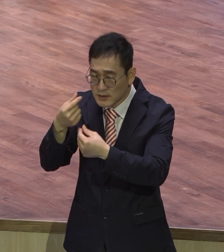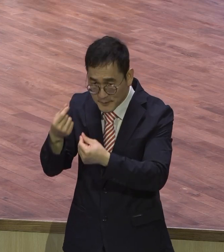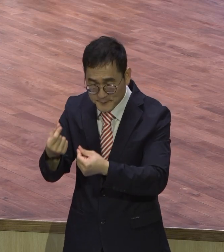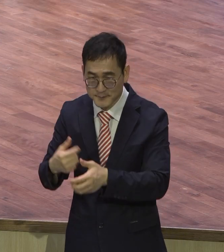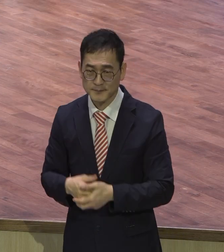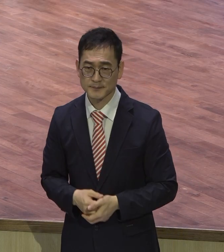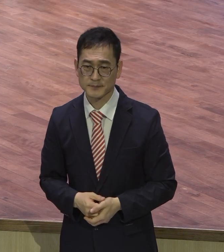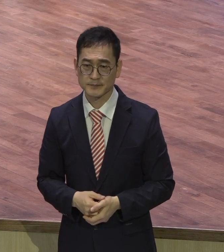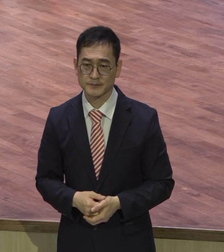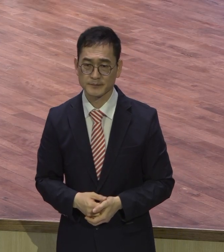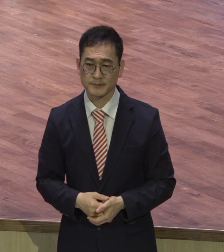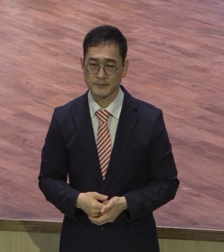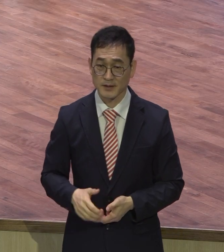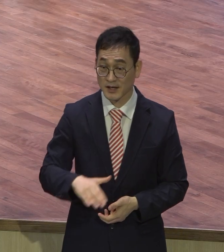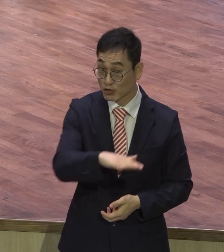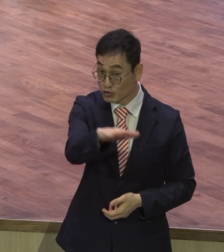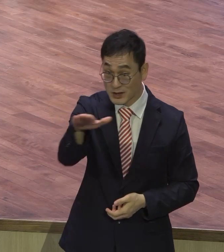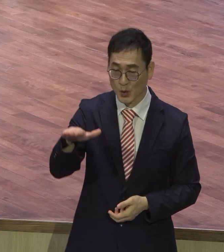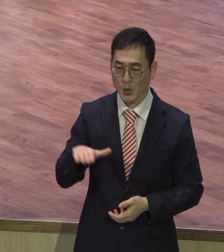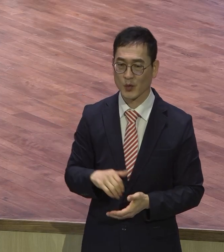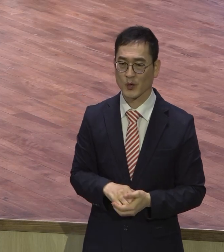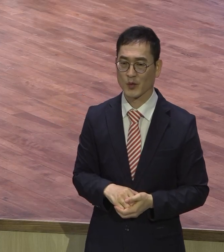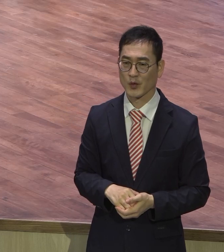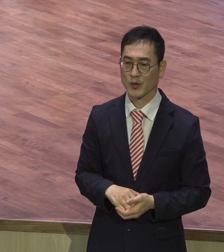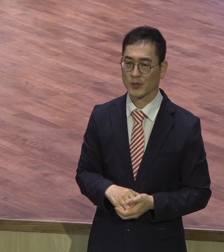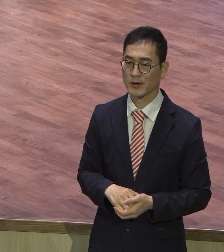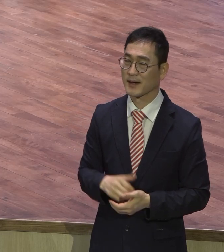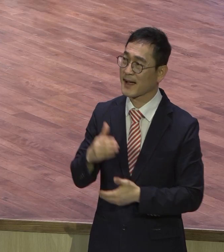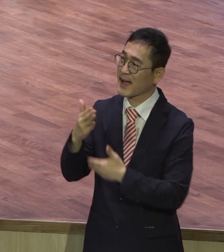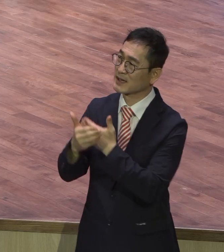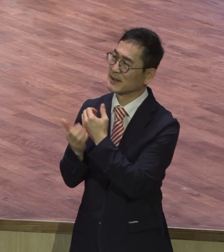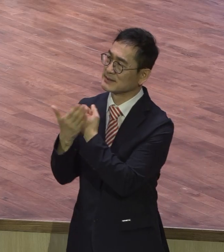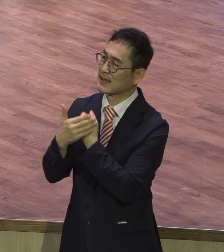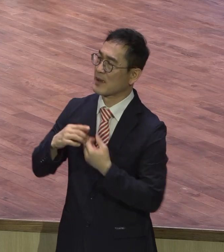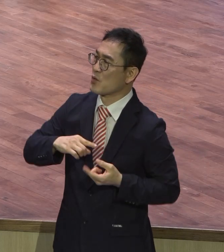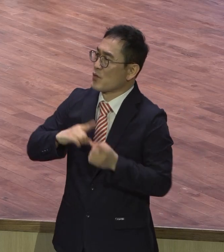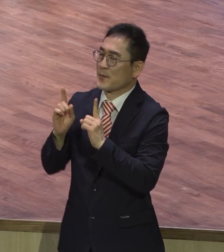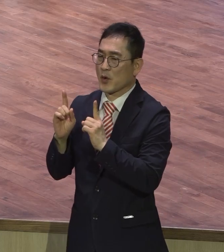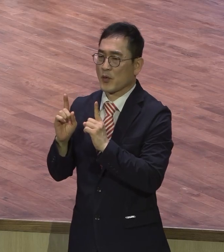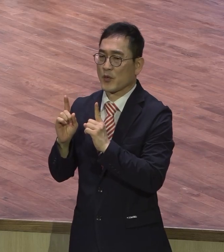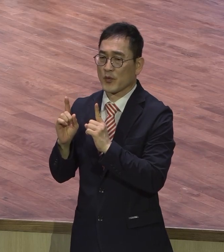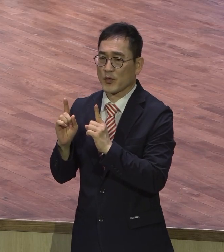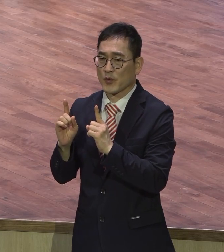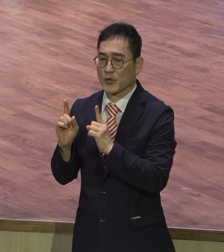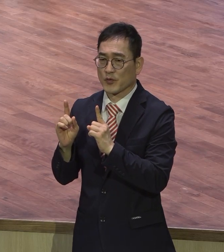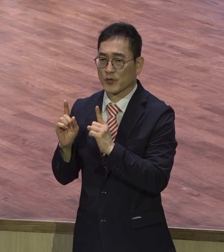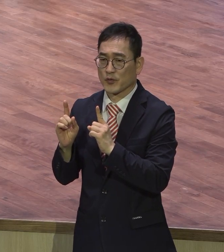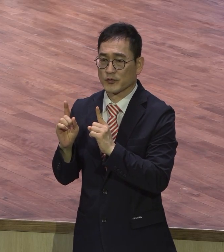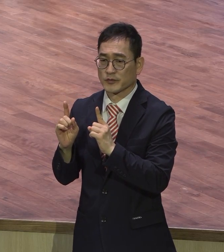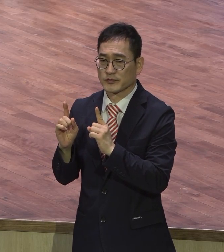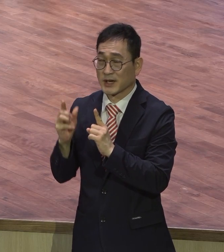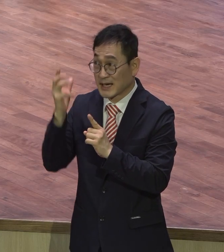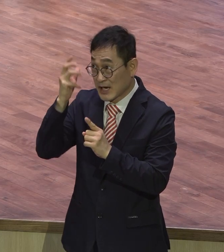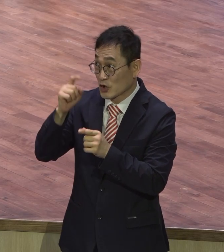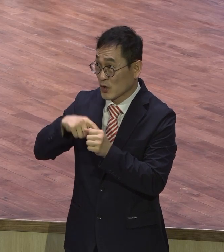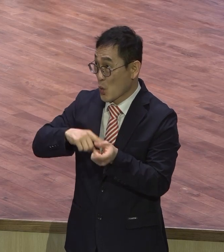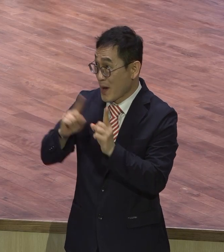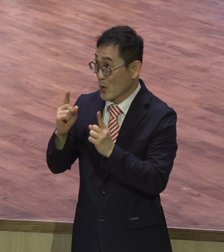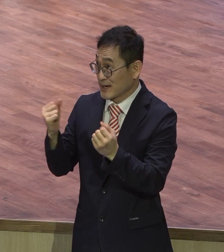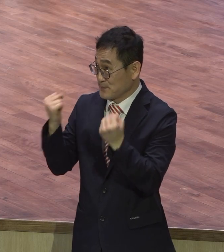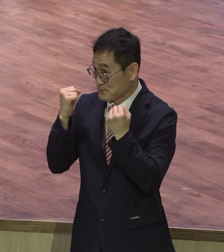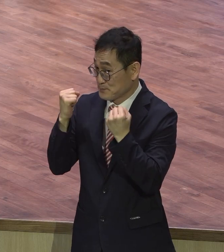체험하는 정인의 삶 여러분이 오늘 주신 말씀을 잡으면 영혼 회복만 되면 영혼 회복을 위해서